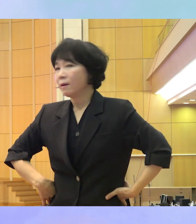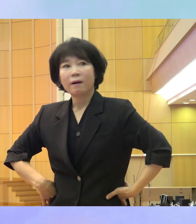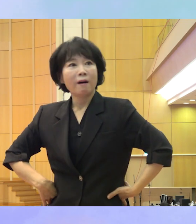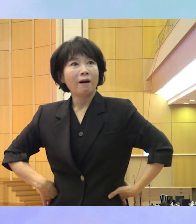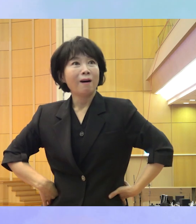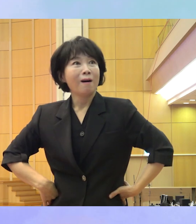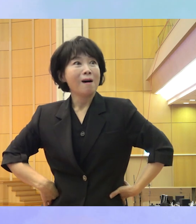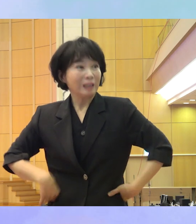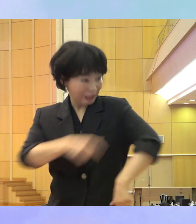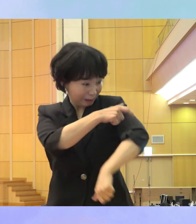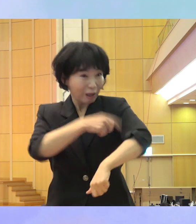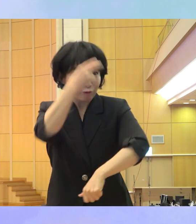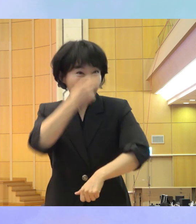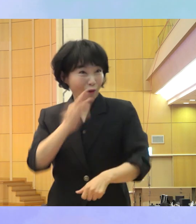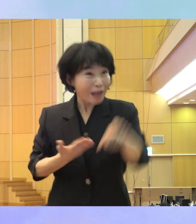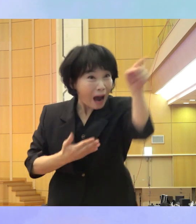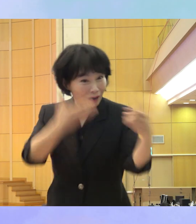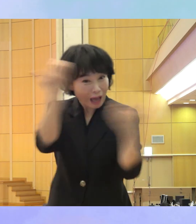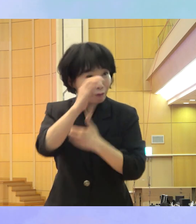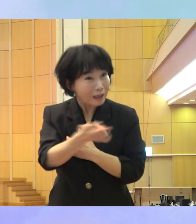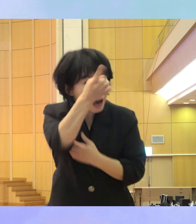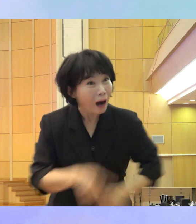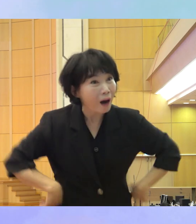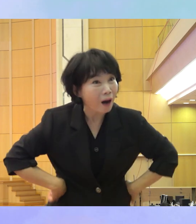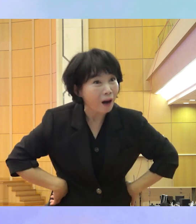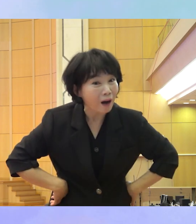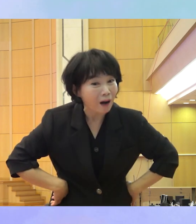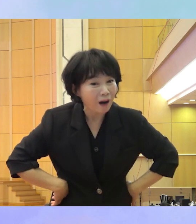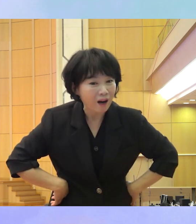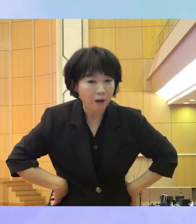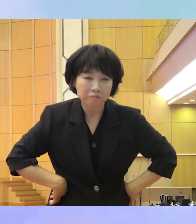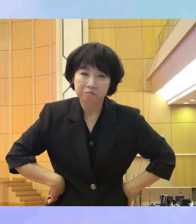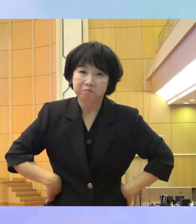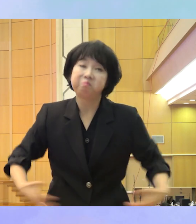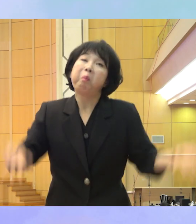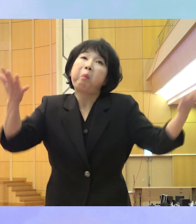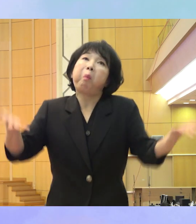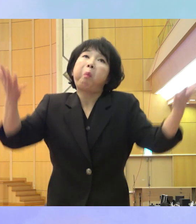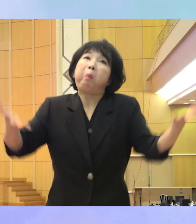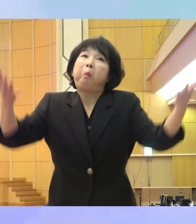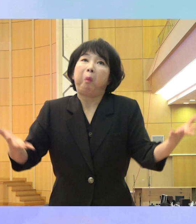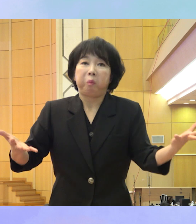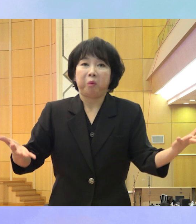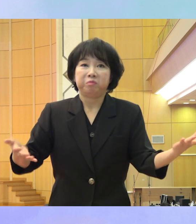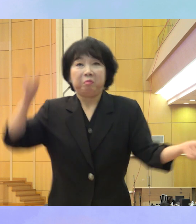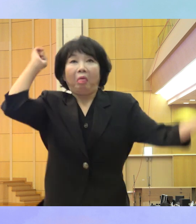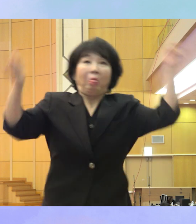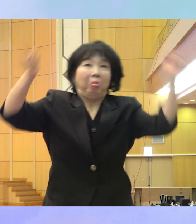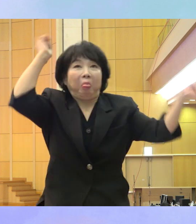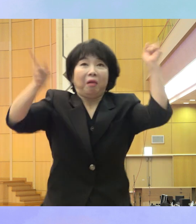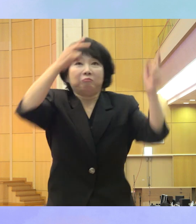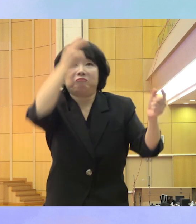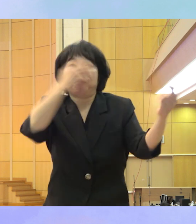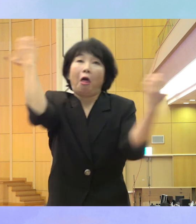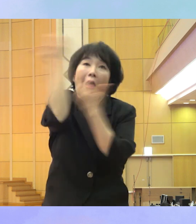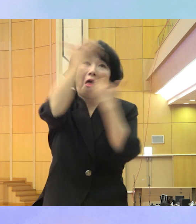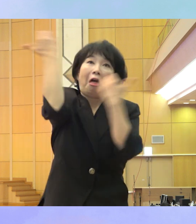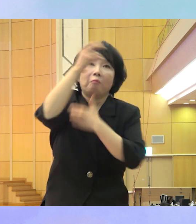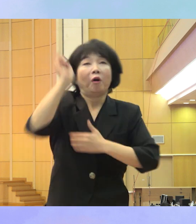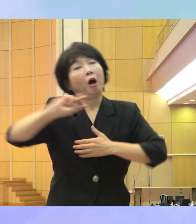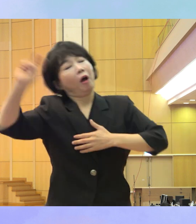그러고 그냥 나가서 자기 집 가면서 세상 노래 불러가면서,